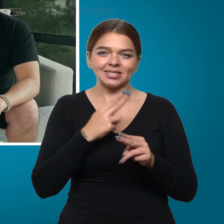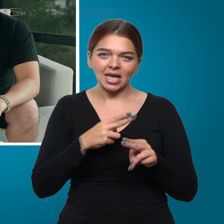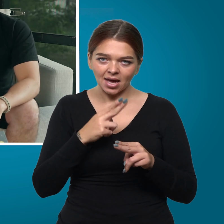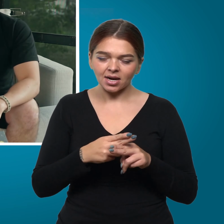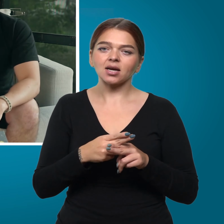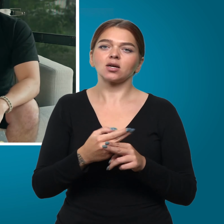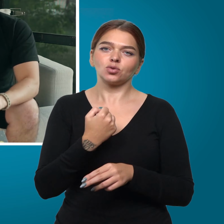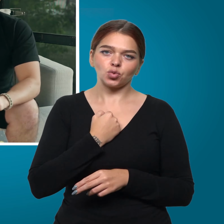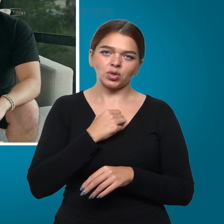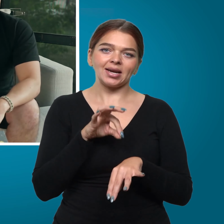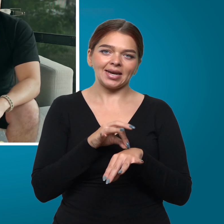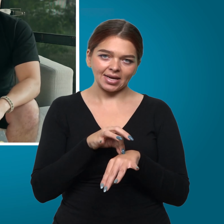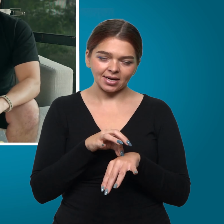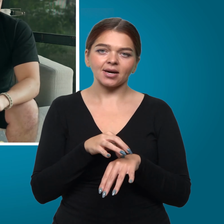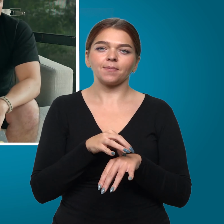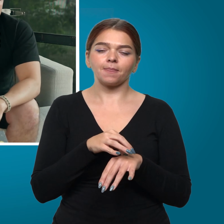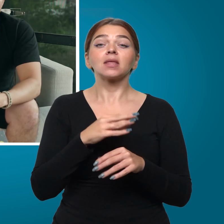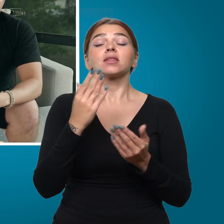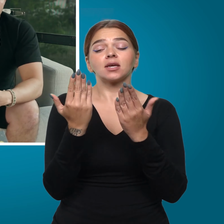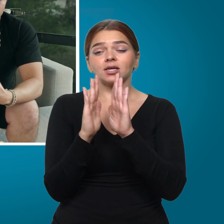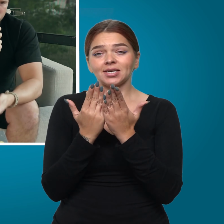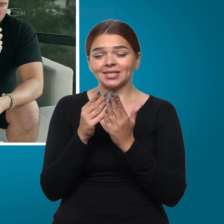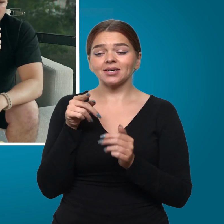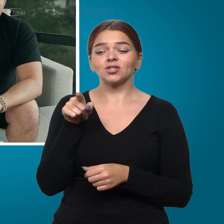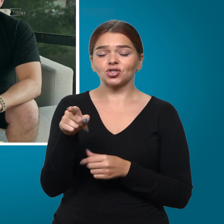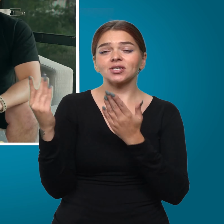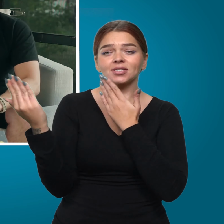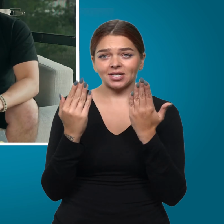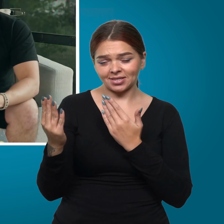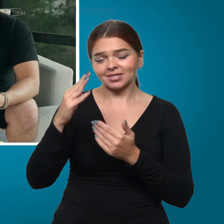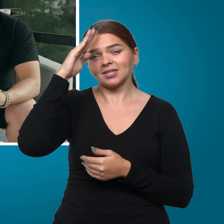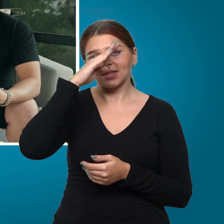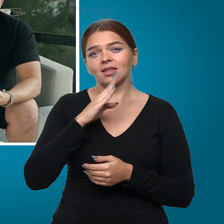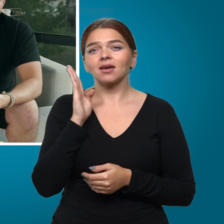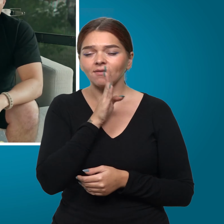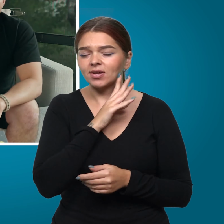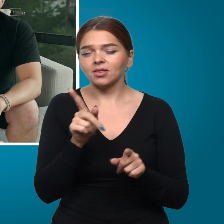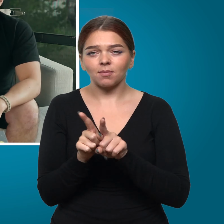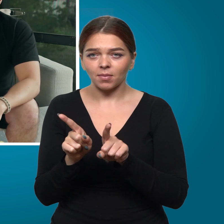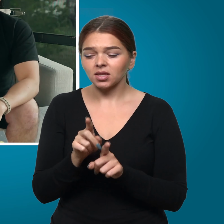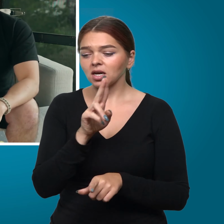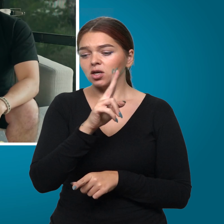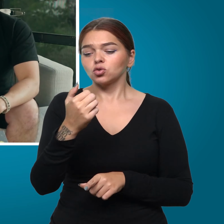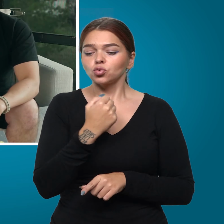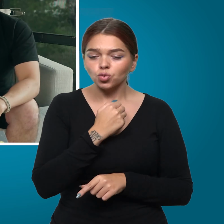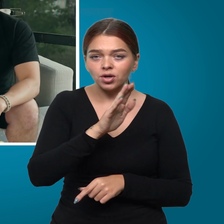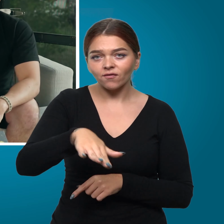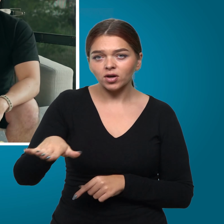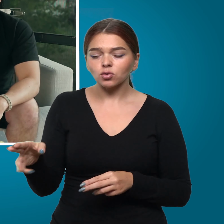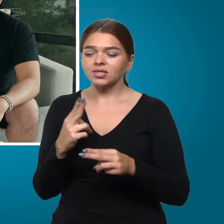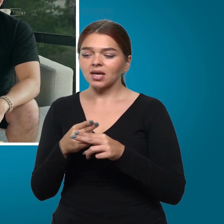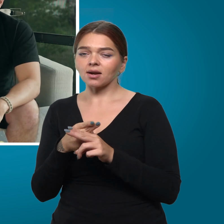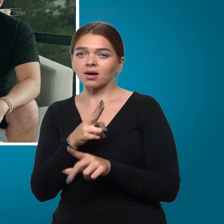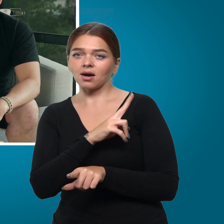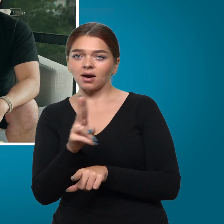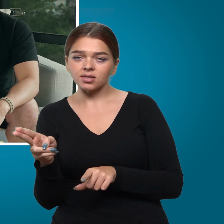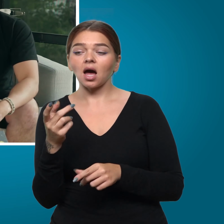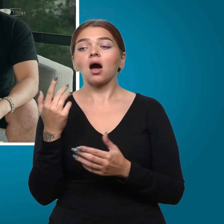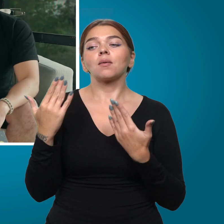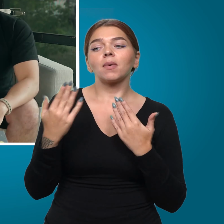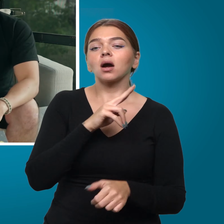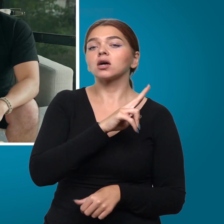tėvai. Knygą tikrai skaitys tėvai, kurie turi sergančius vaikus, kurie šiaip tiesiog domisi apie paauglius, apie jų gyvenimą, apie vaikų